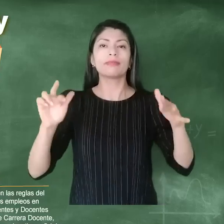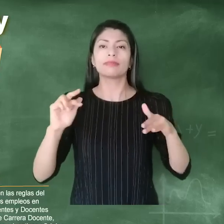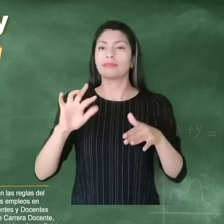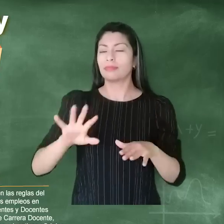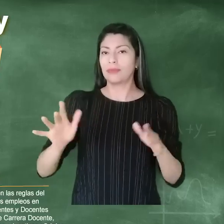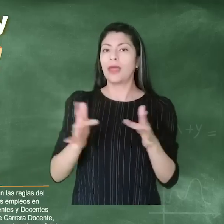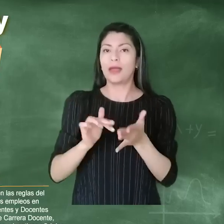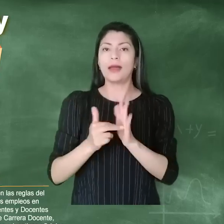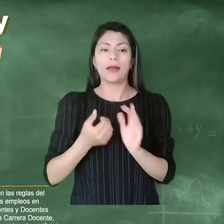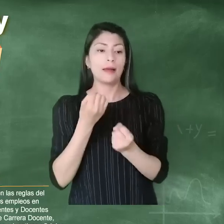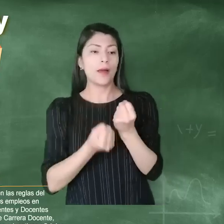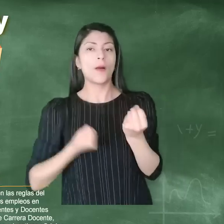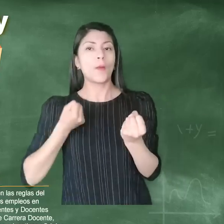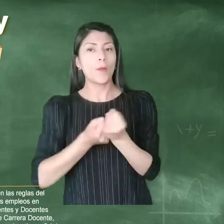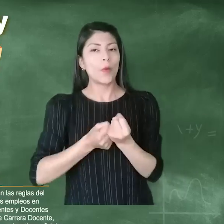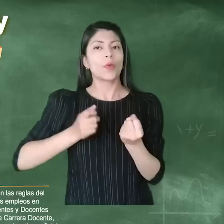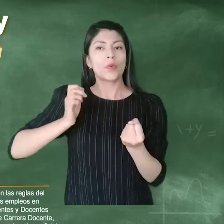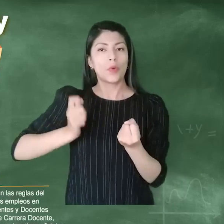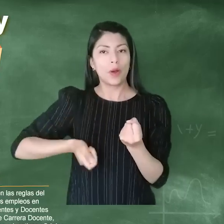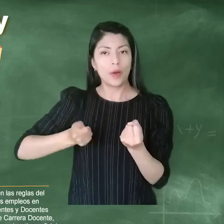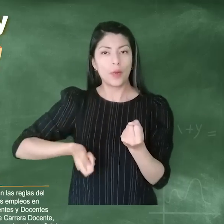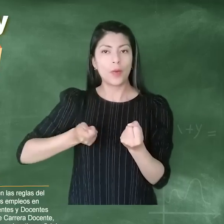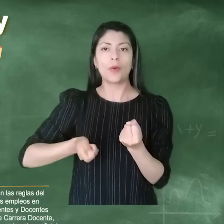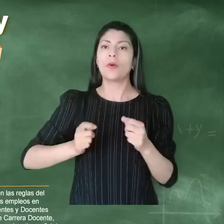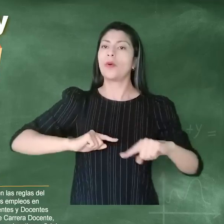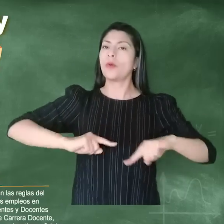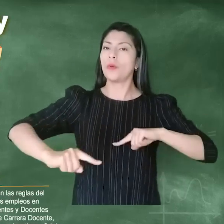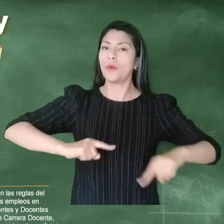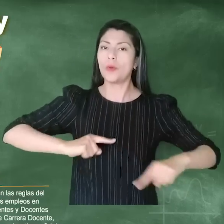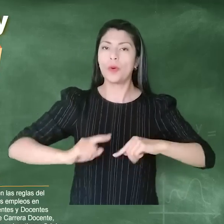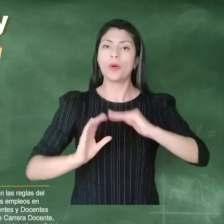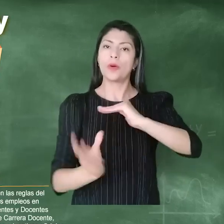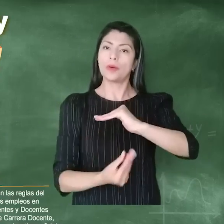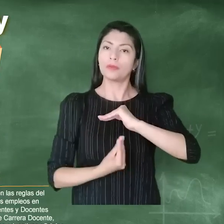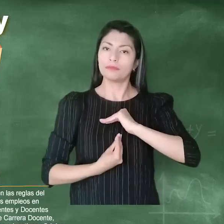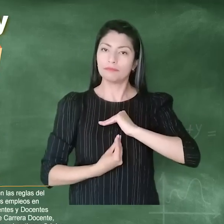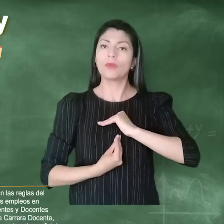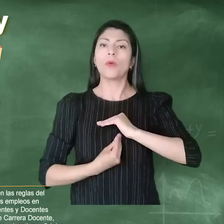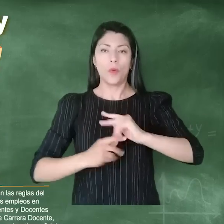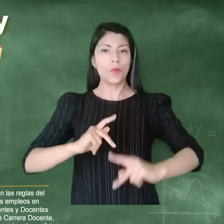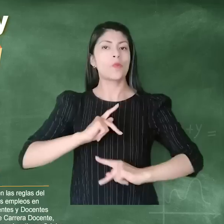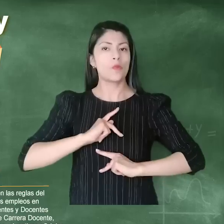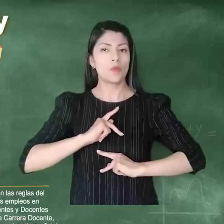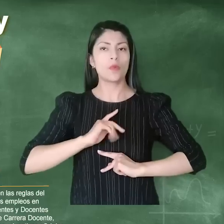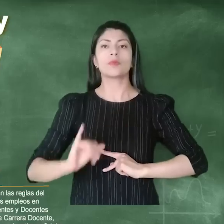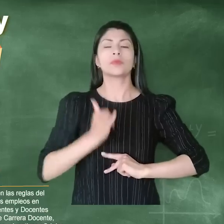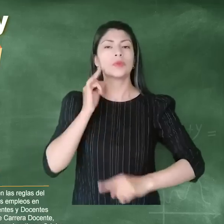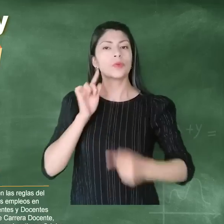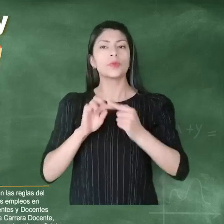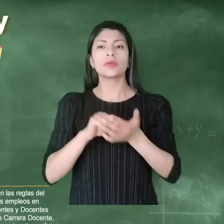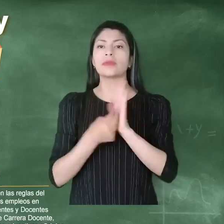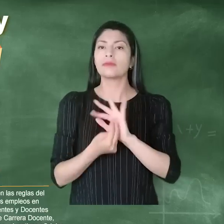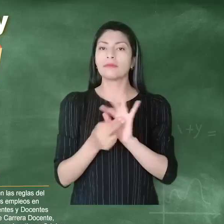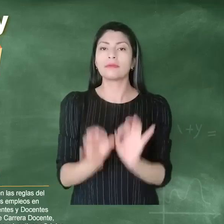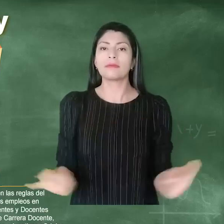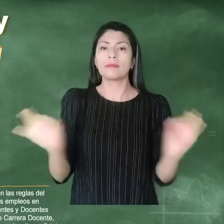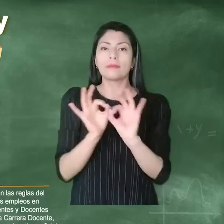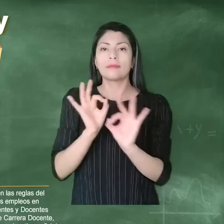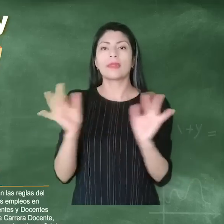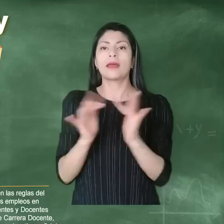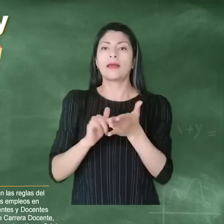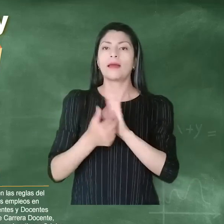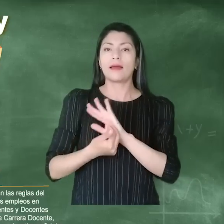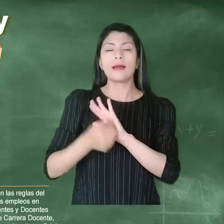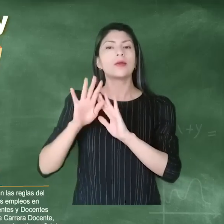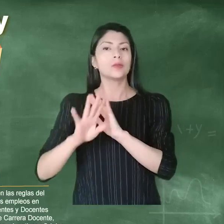poder público, dotada de personería jurídica, autonomía administrativa y patrimonio propio, que con el fin de